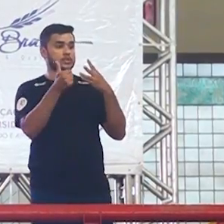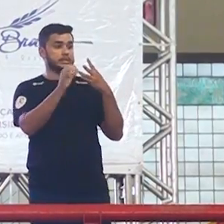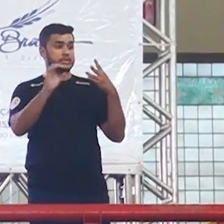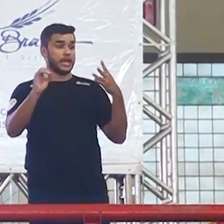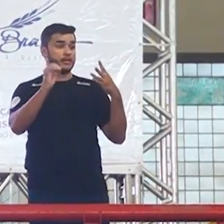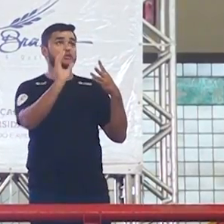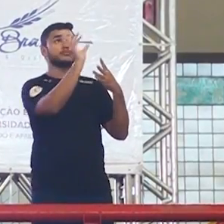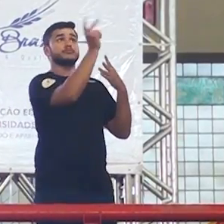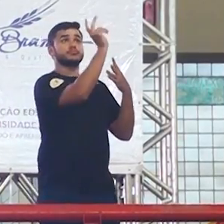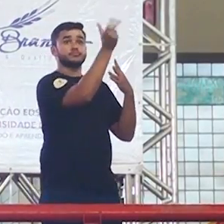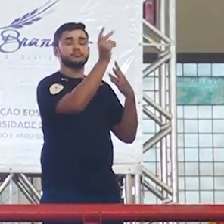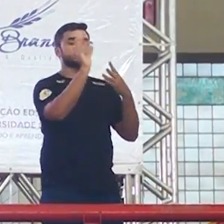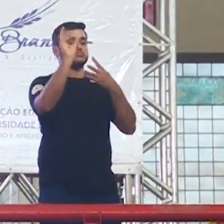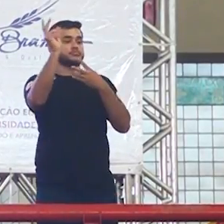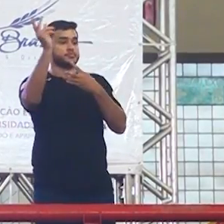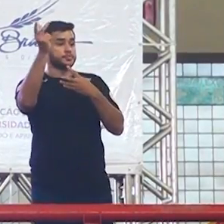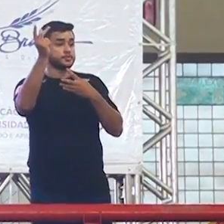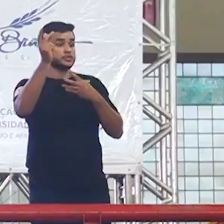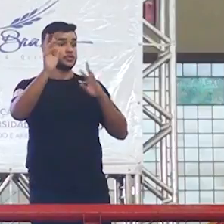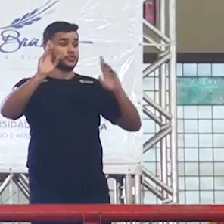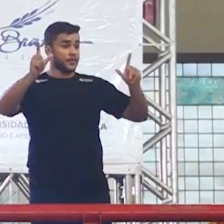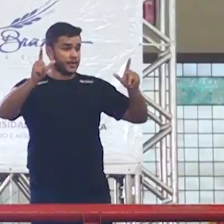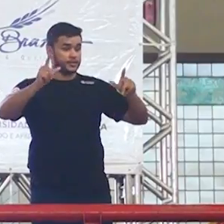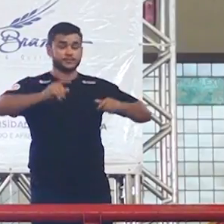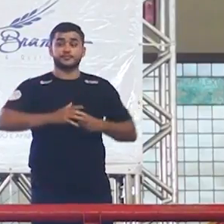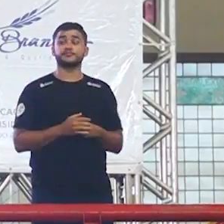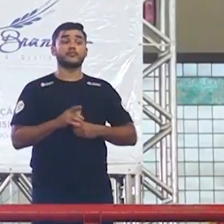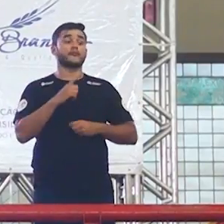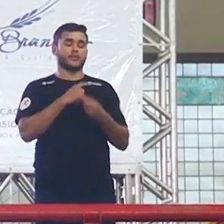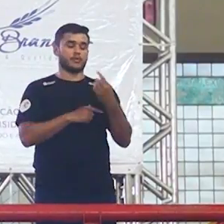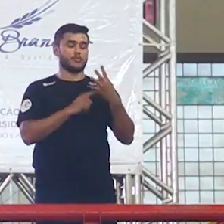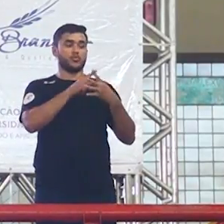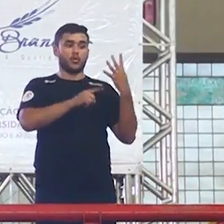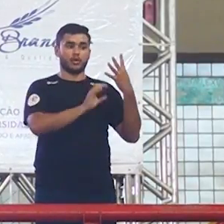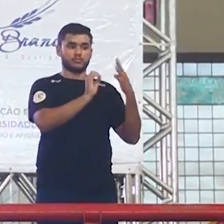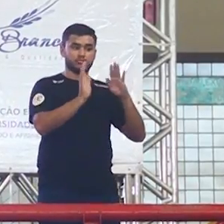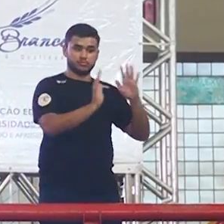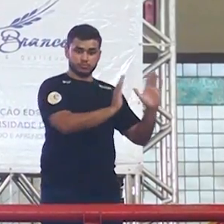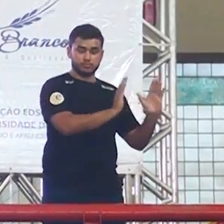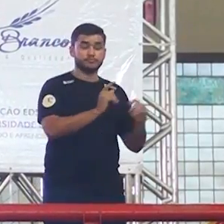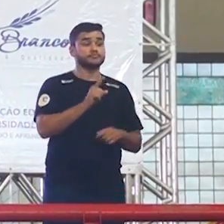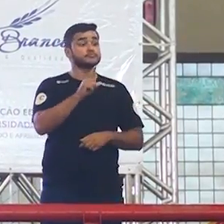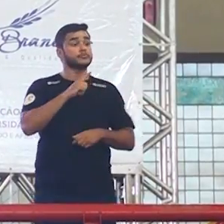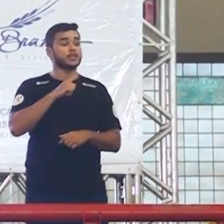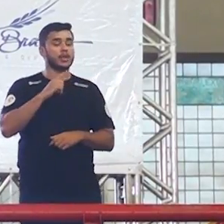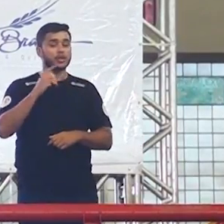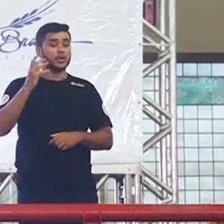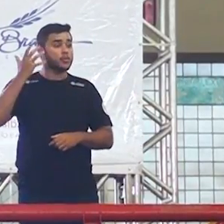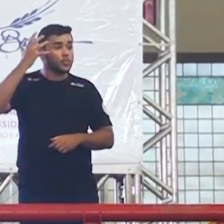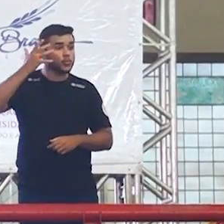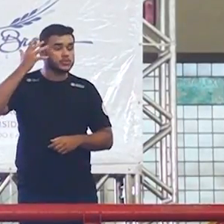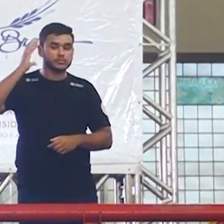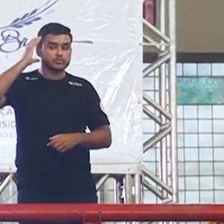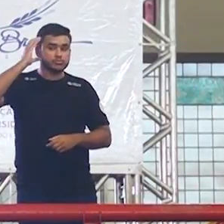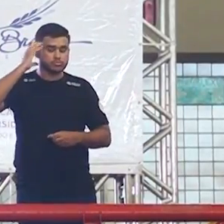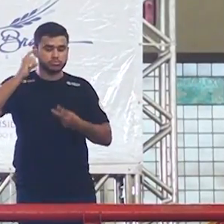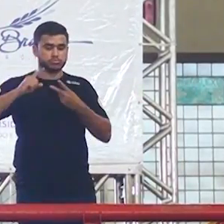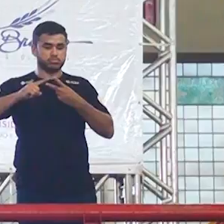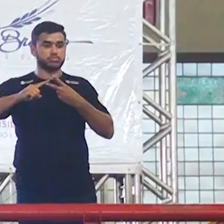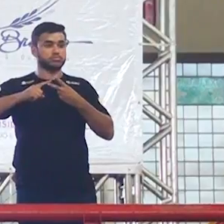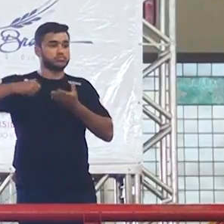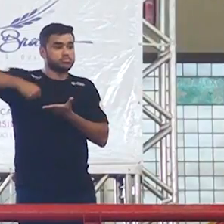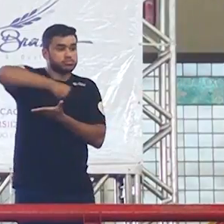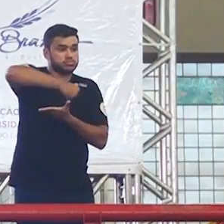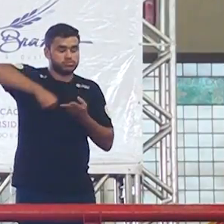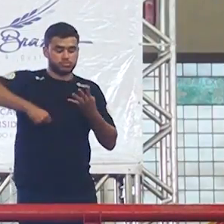Certo? E o que é que eu tenho mais nessa casa? Eu tenho o aparelho de som, chuveiro elétrico, ferro de